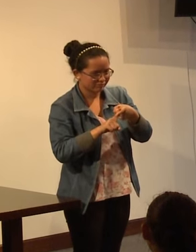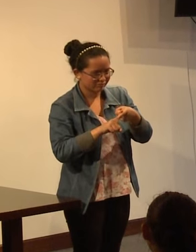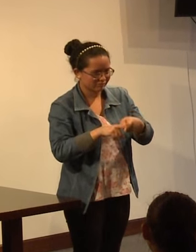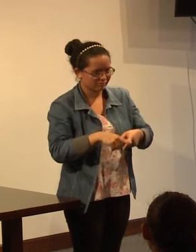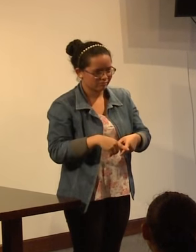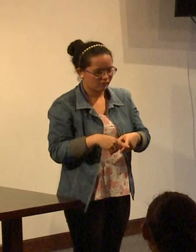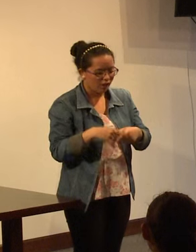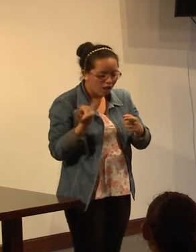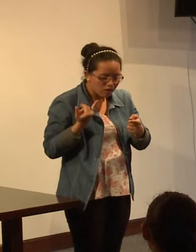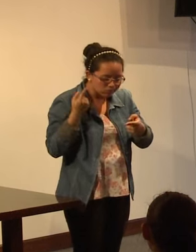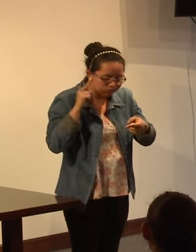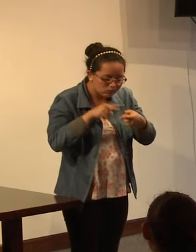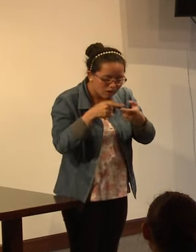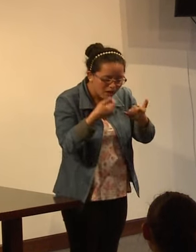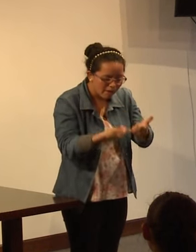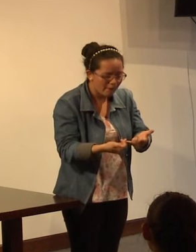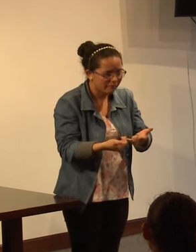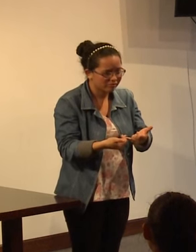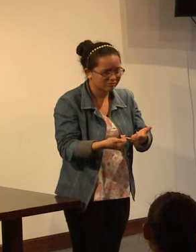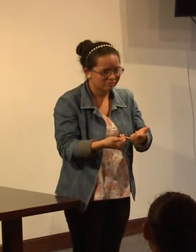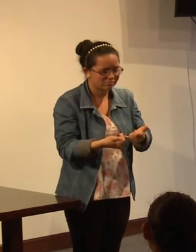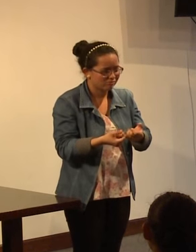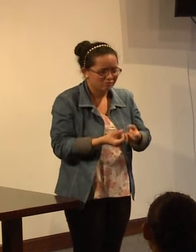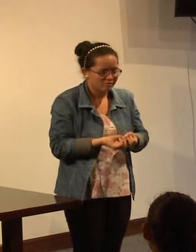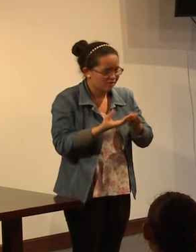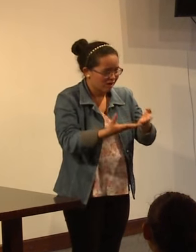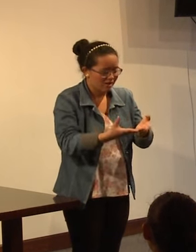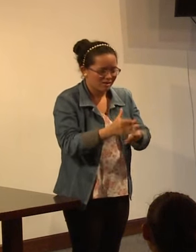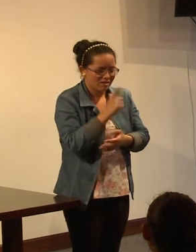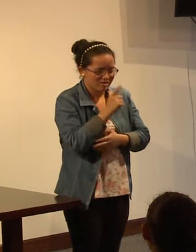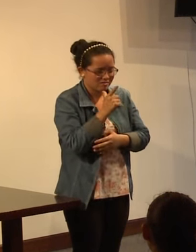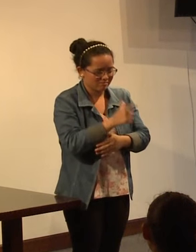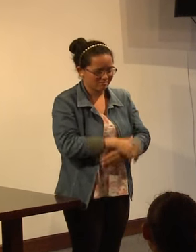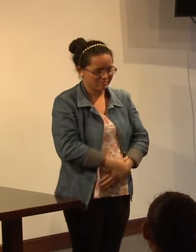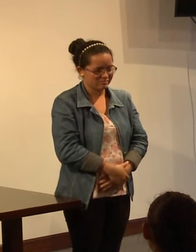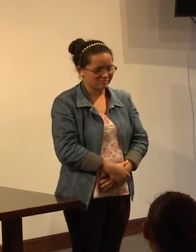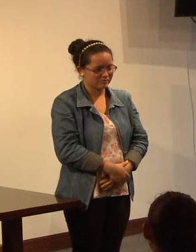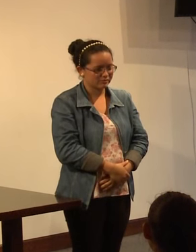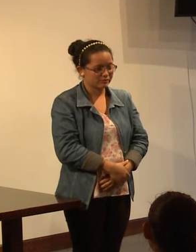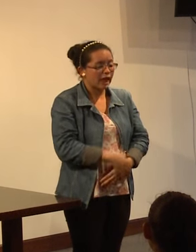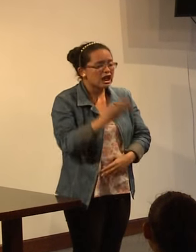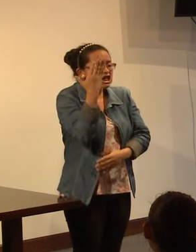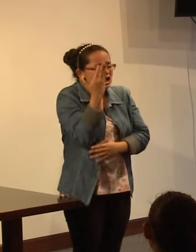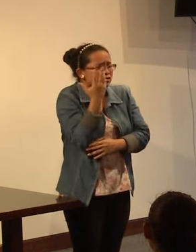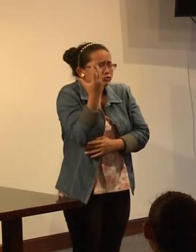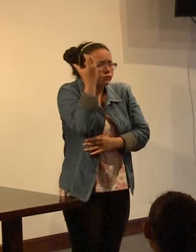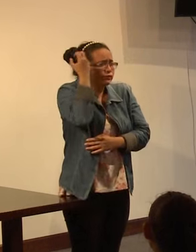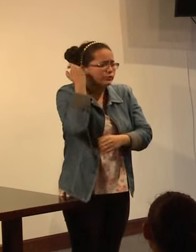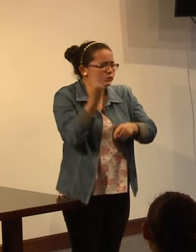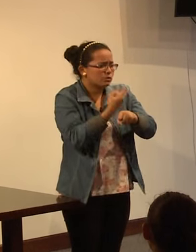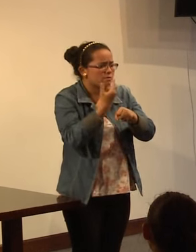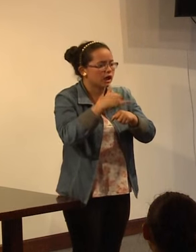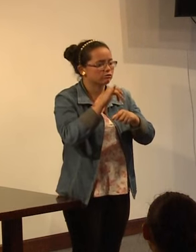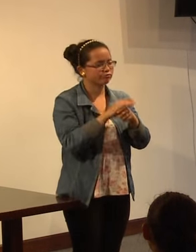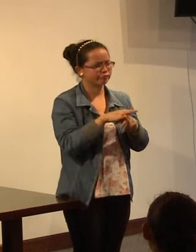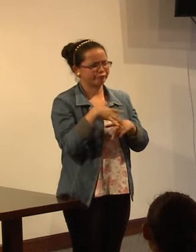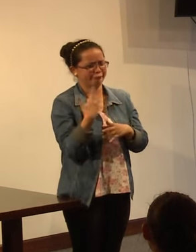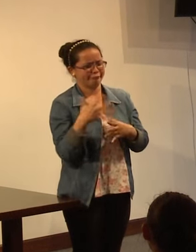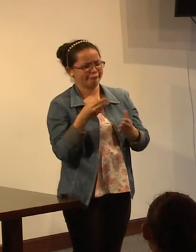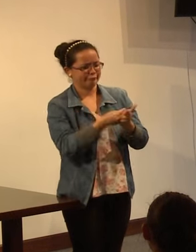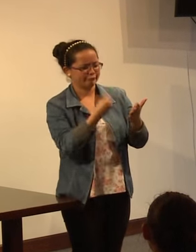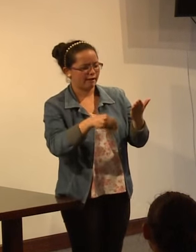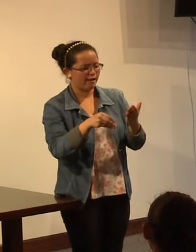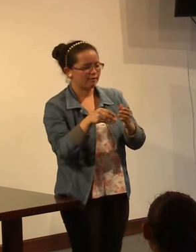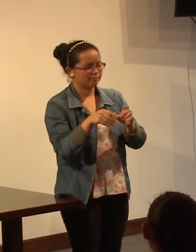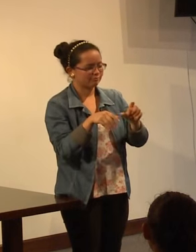hasta la fecha de hoy no nos habían dado lápices. O sea, el cine era algo para que alguien hiciera allá, ¿sí? Con cámaras muy costosas, con, sí,